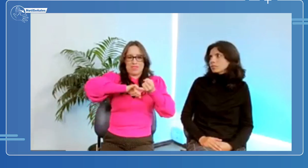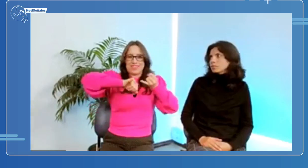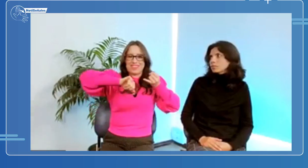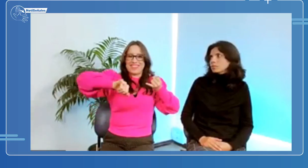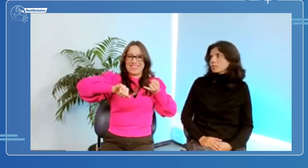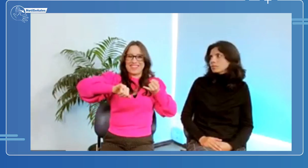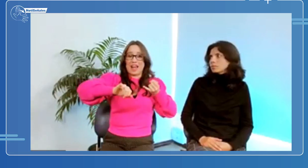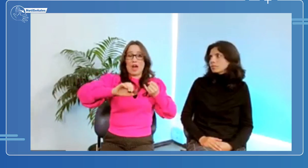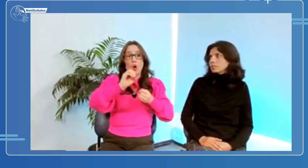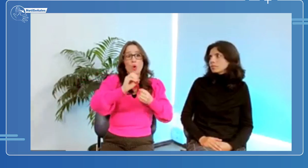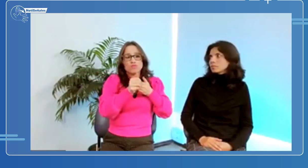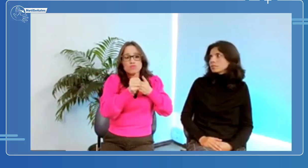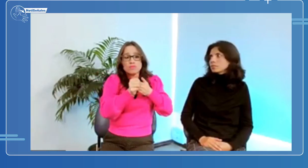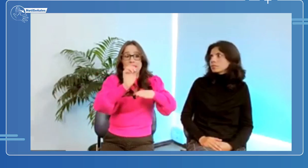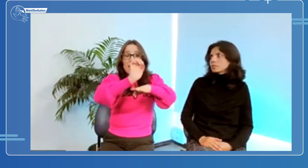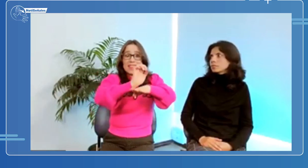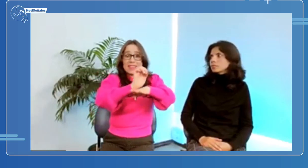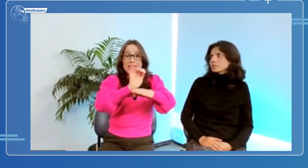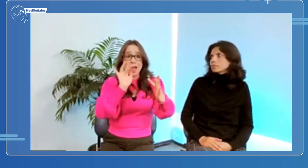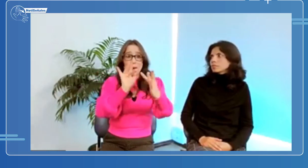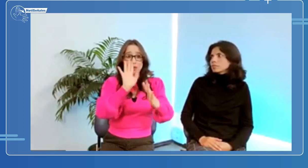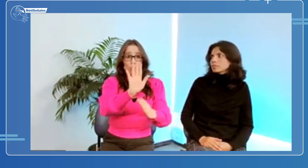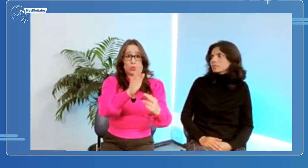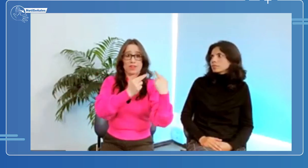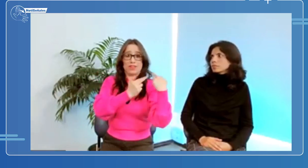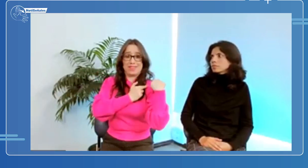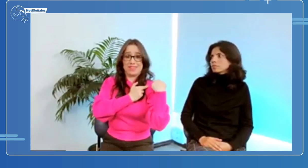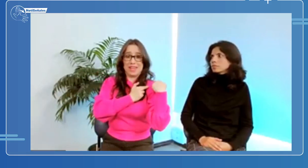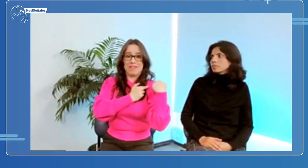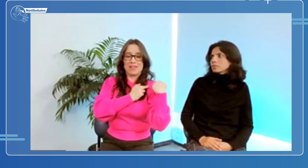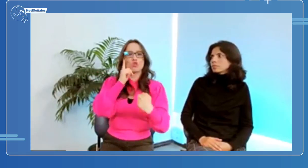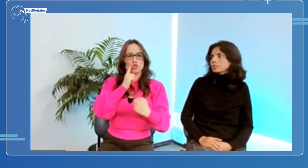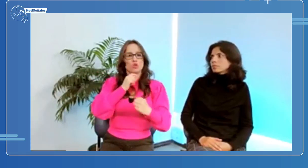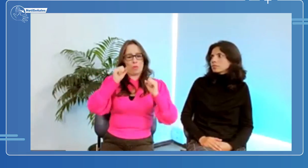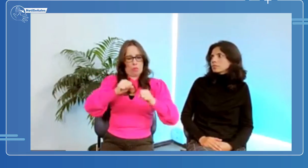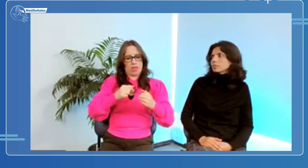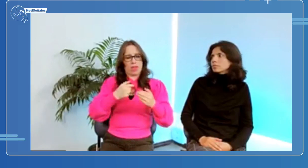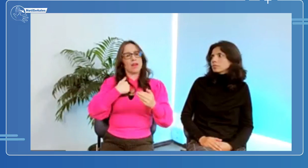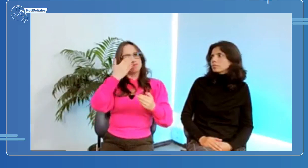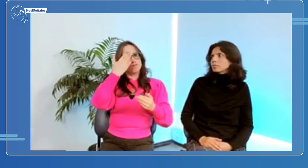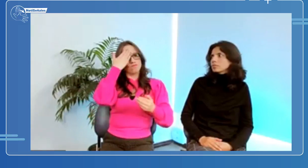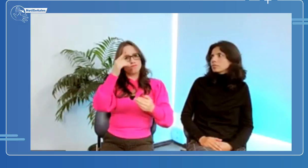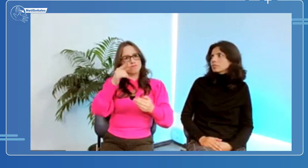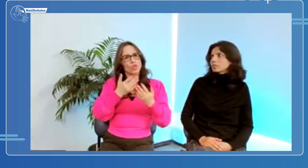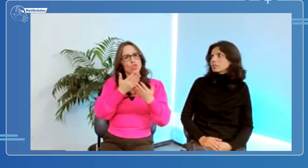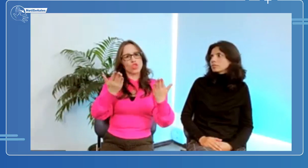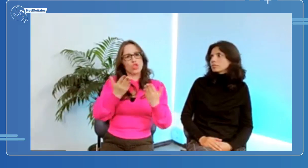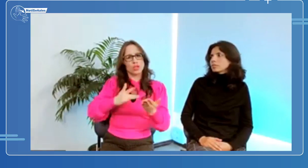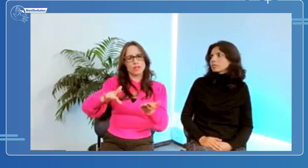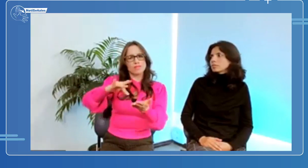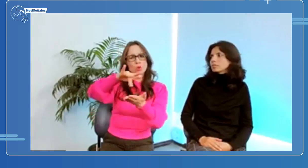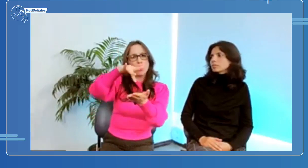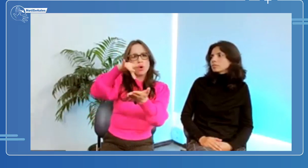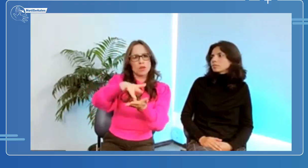lo que expresamos o les explicamos para que tengan una claridad frente al trámite y así